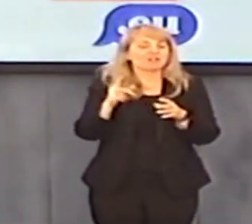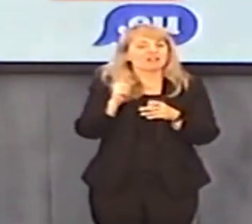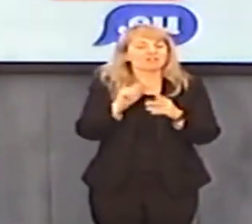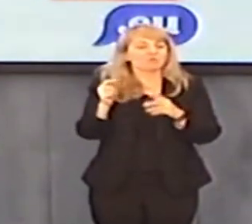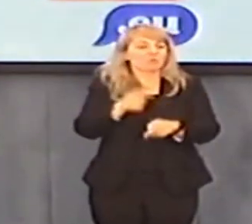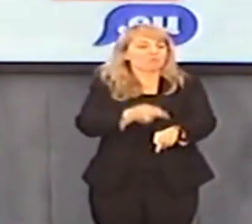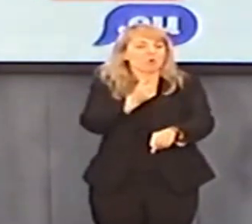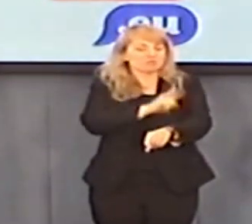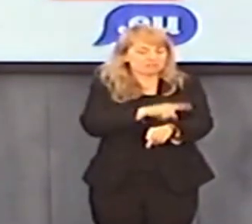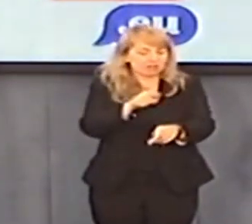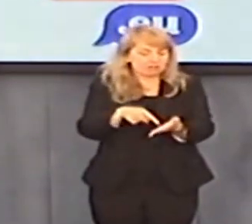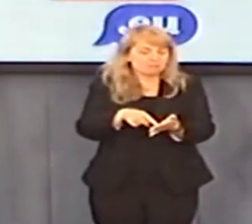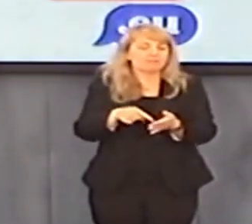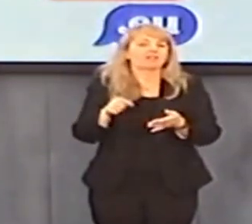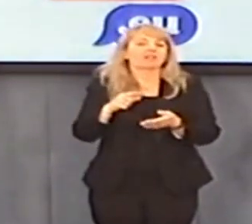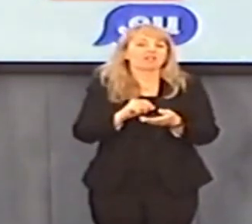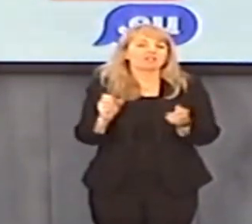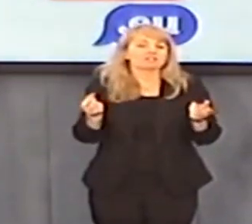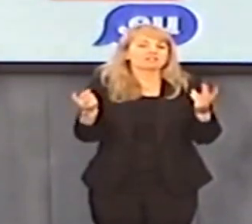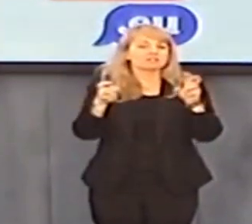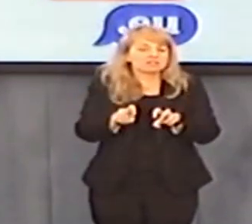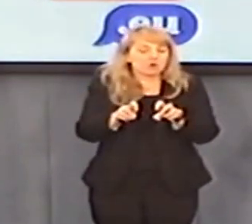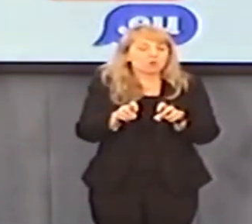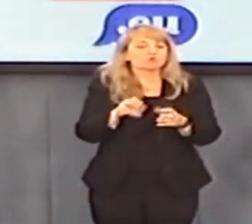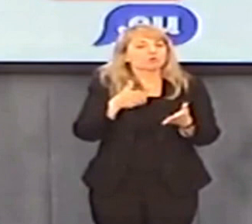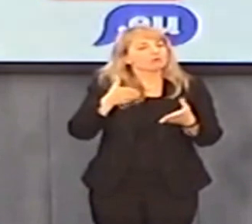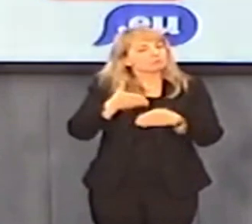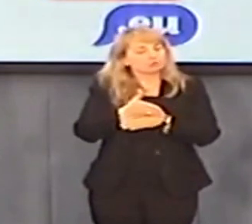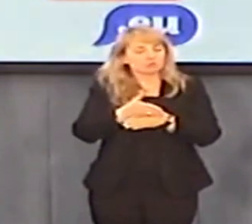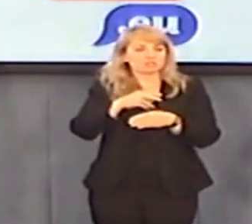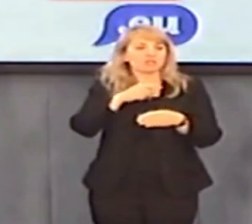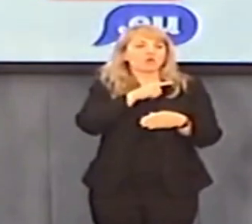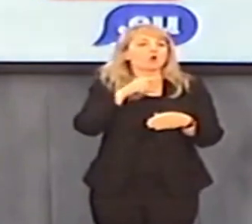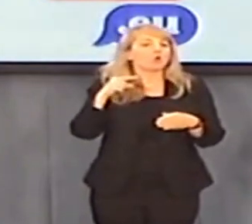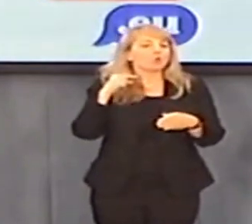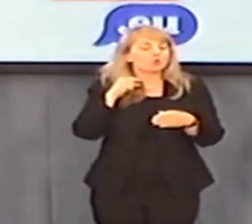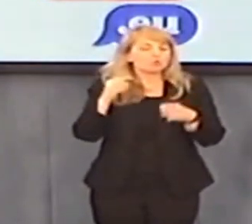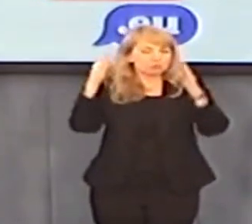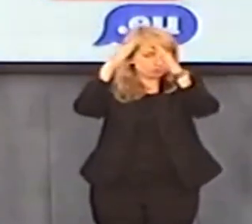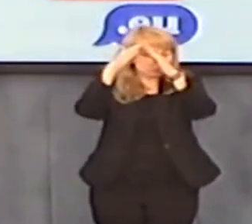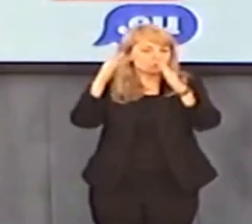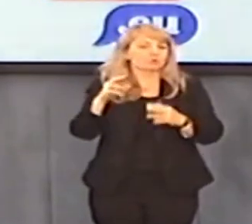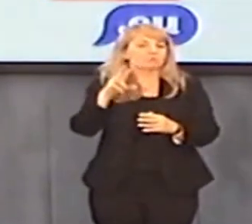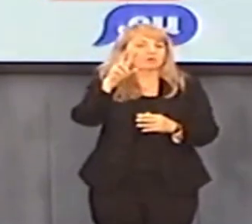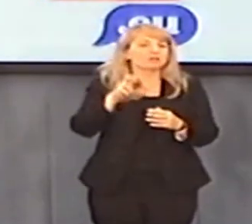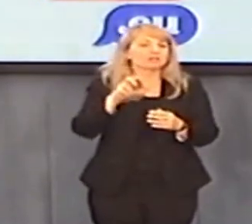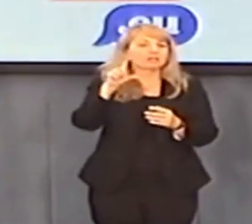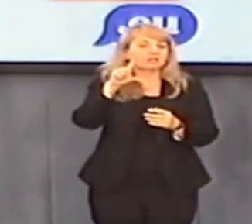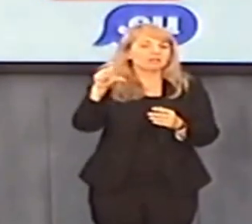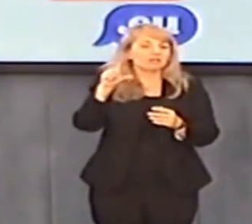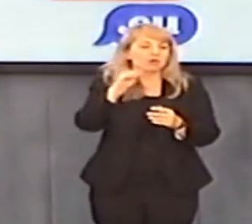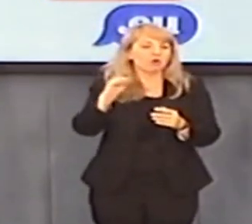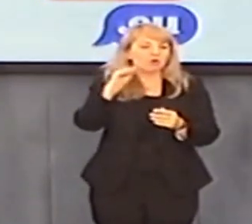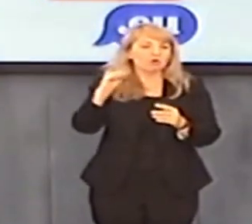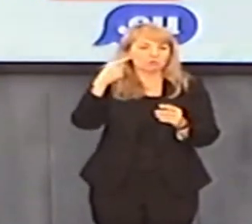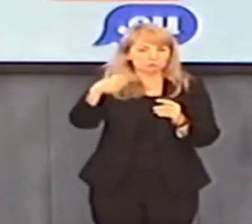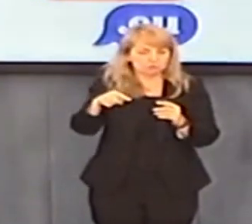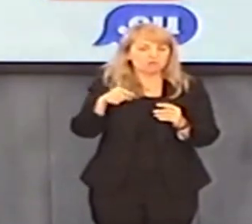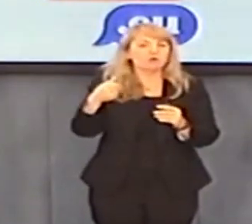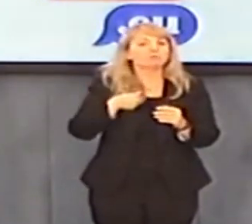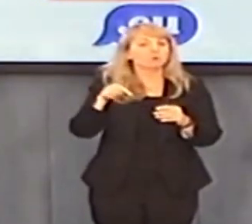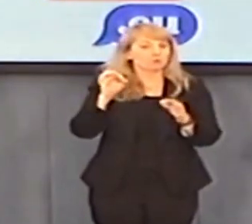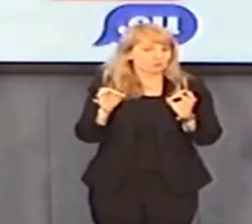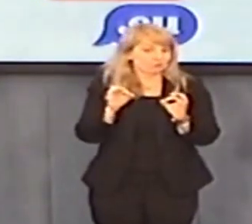Przy okazji warto wspomnieć, że założone przez księdza prymasa Chlonda, który był dzisiaj jednym z bohaterów sesji